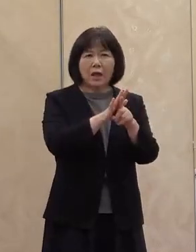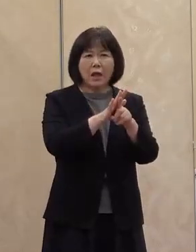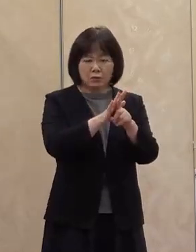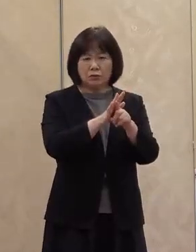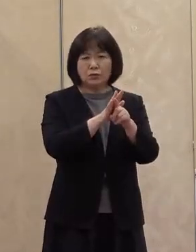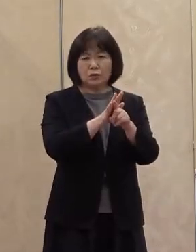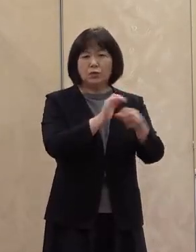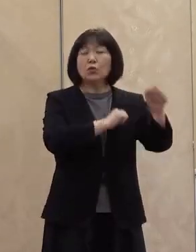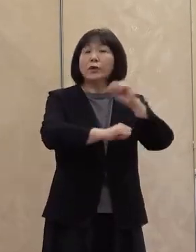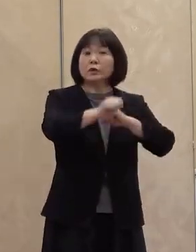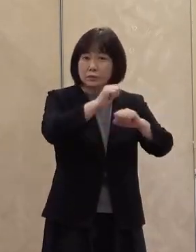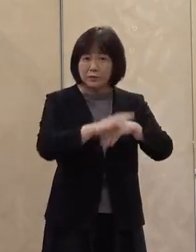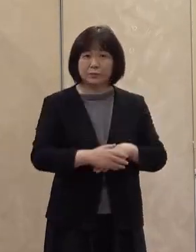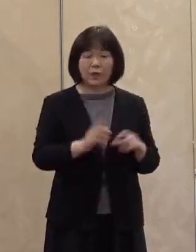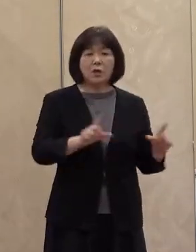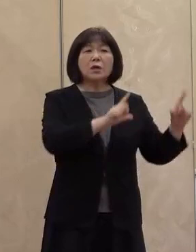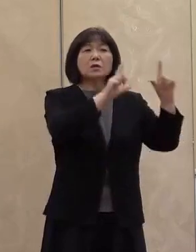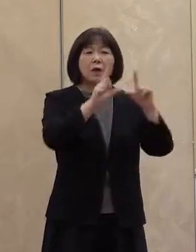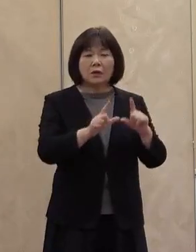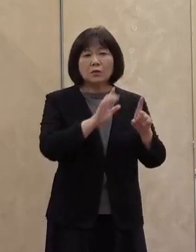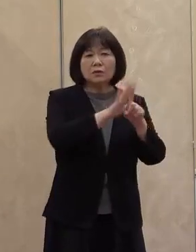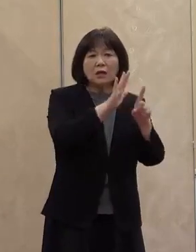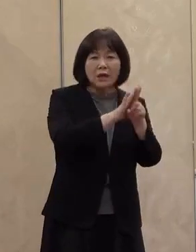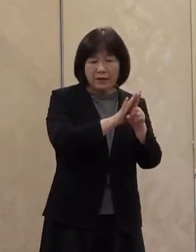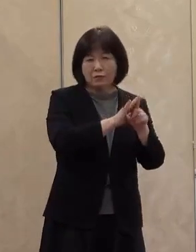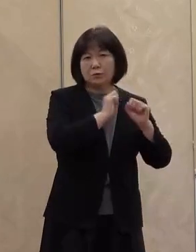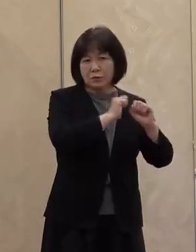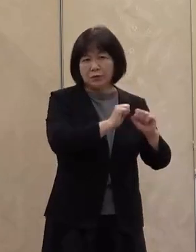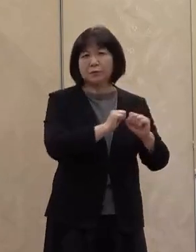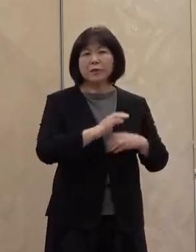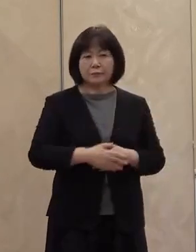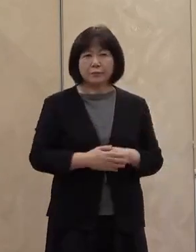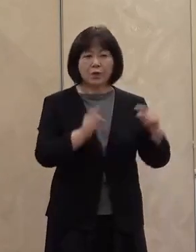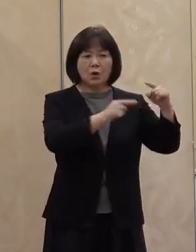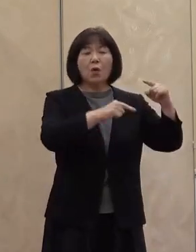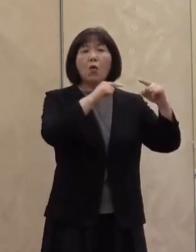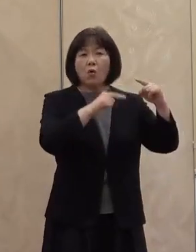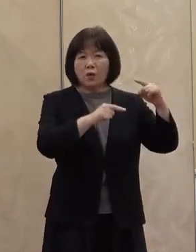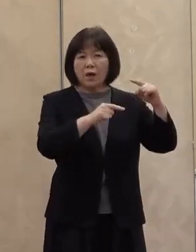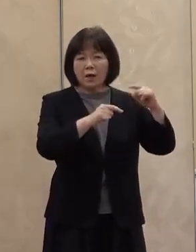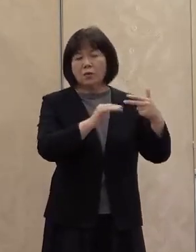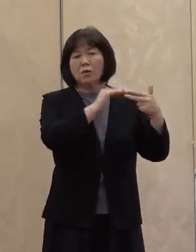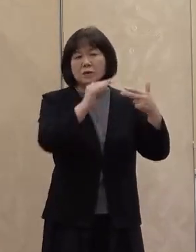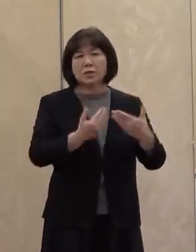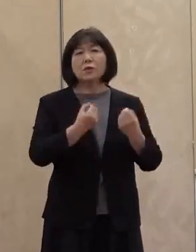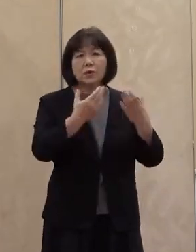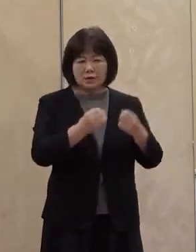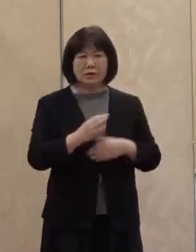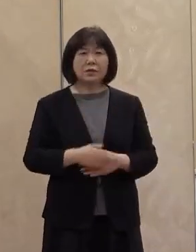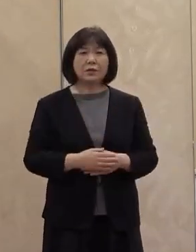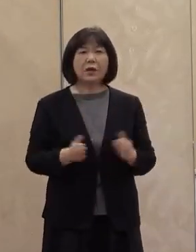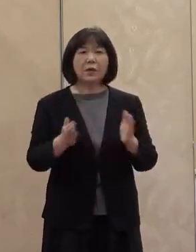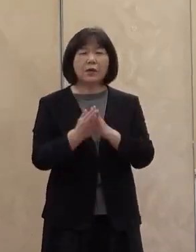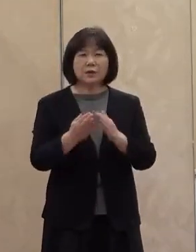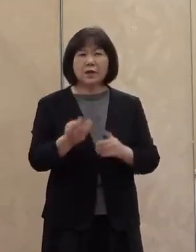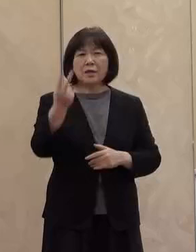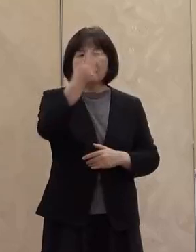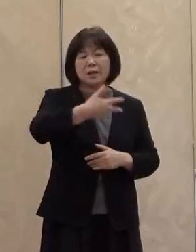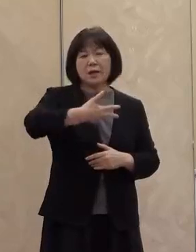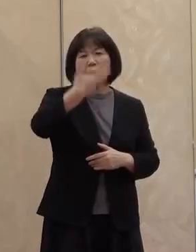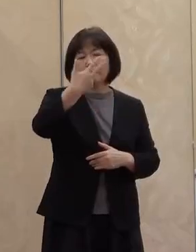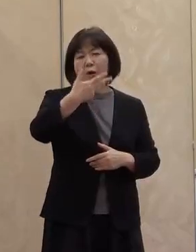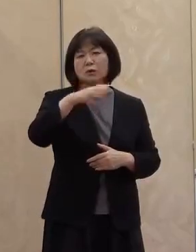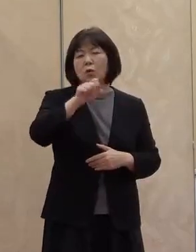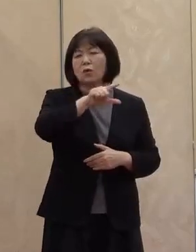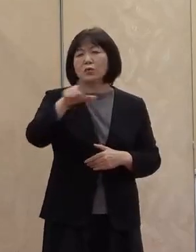り組みと、そして暮らしを支える仕組み、公の施設の維持ということで、合計2800億円の予算を組みます